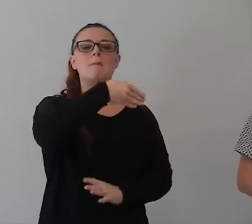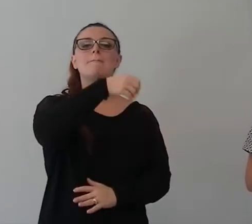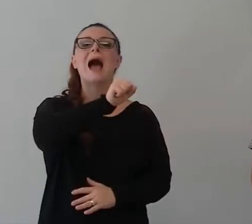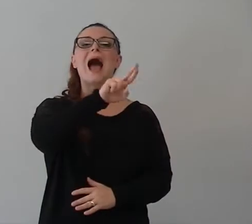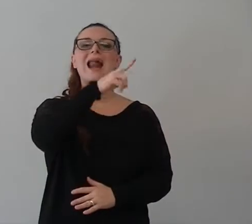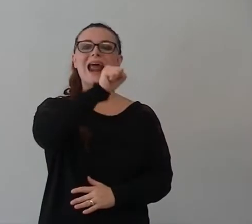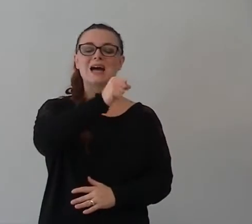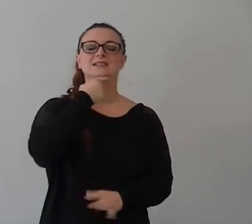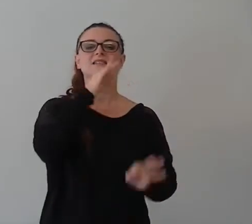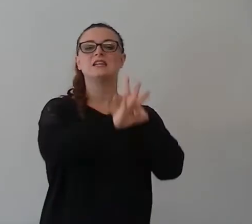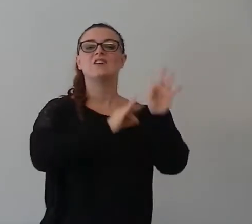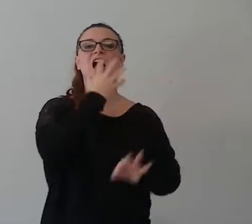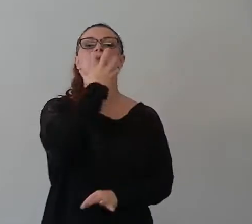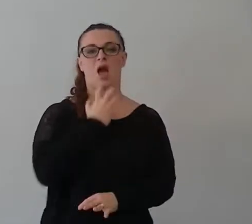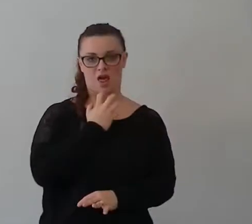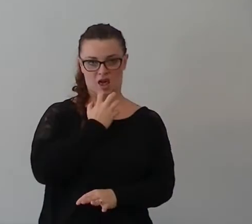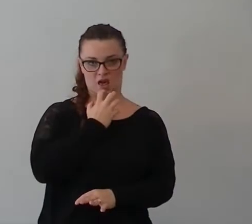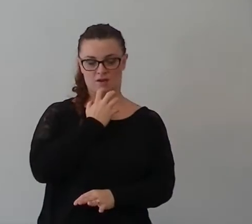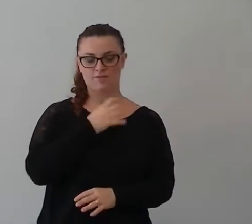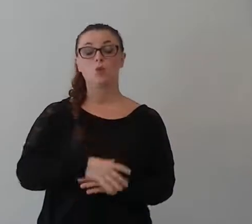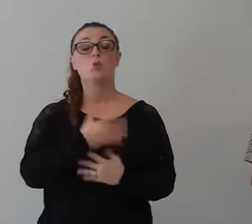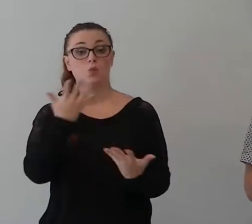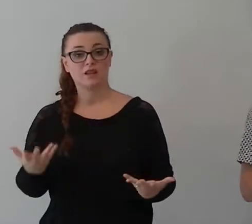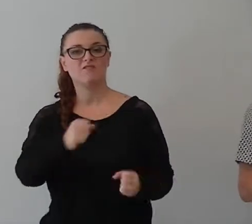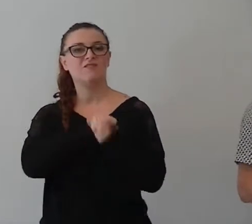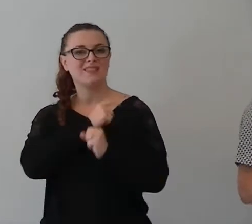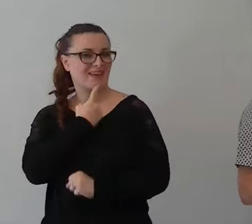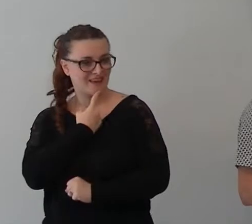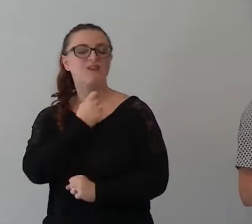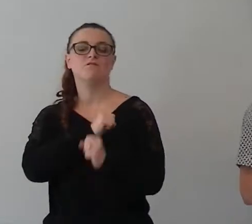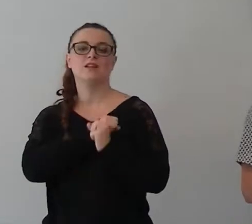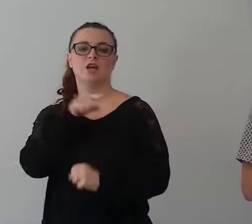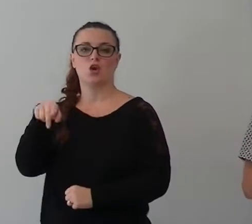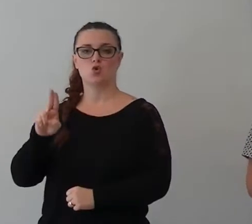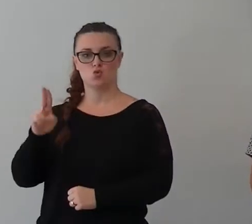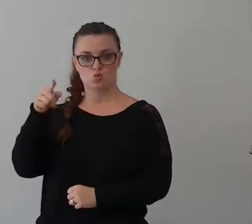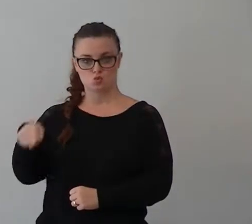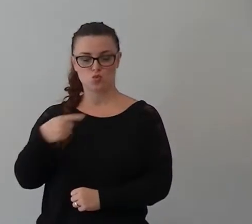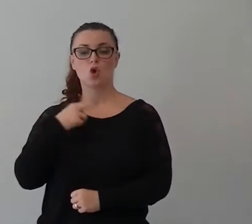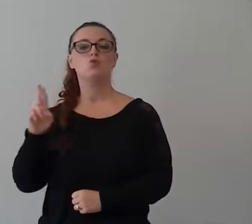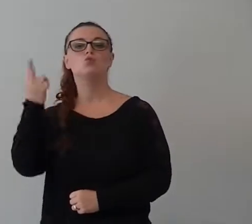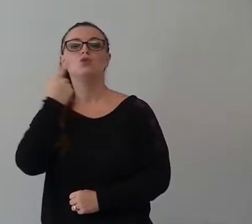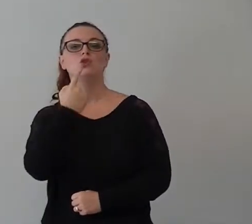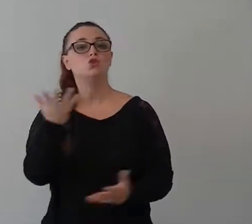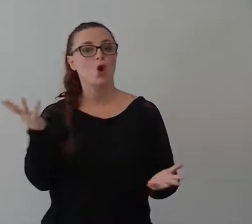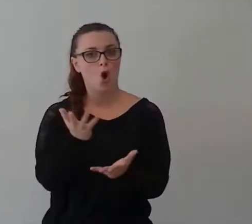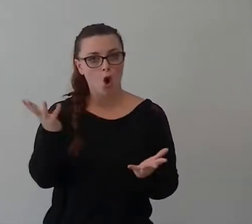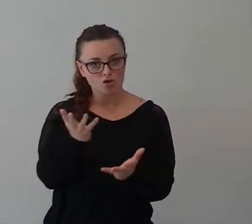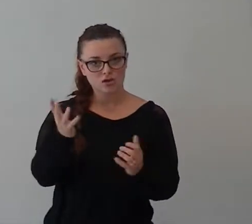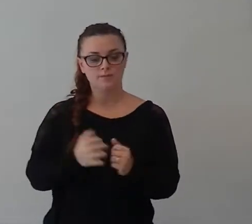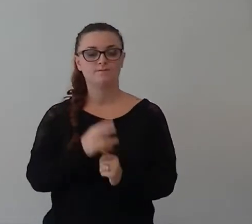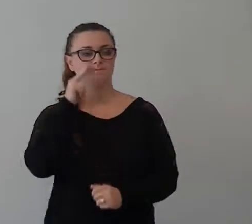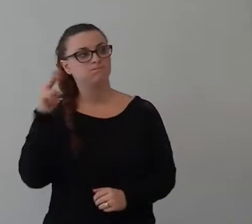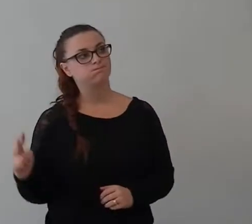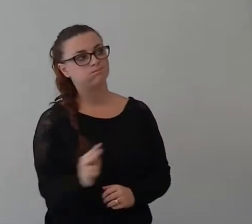Ma la fede è quella di Ruth, infatti. Ruth dice così, nella prima slide che